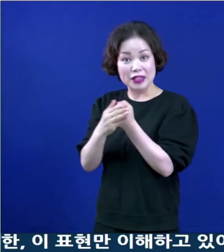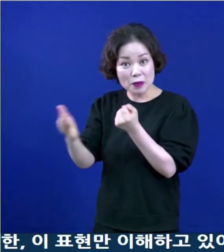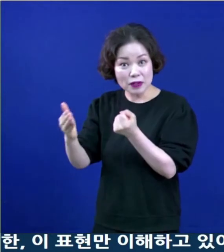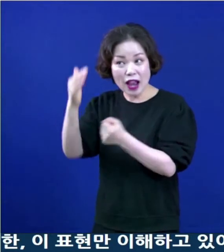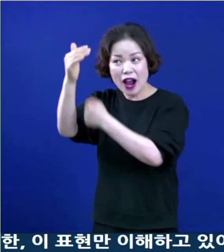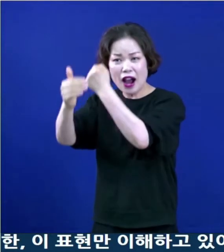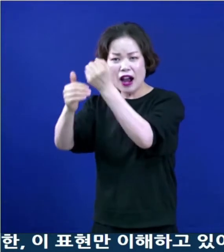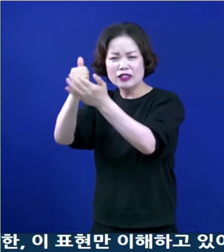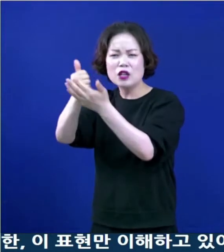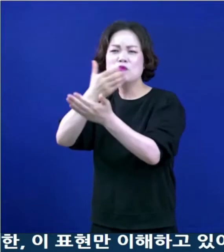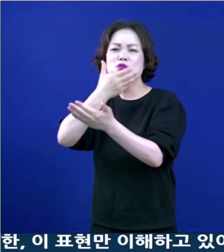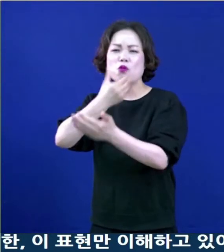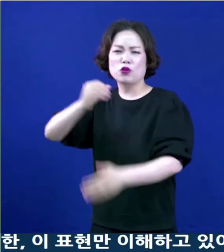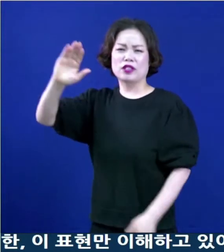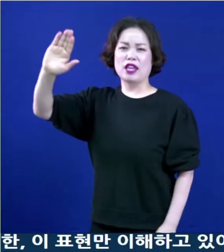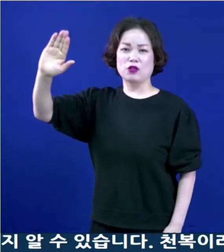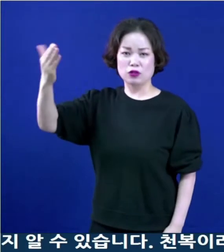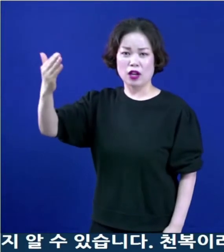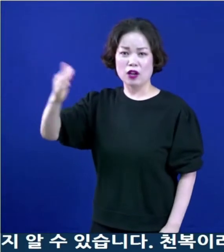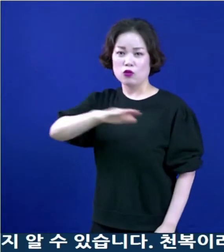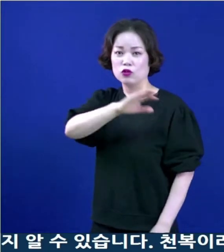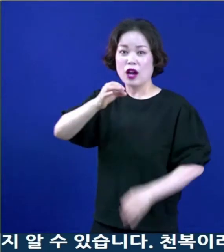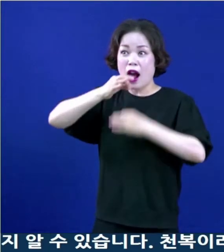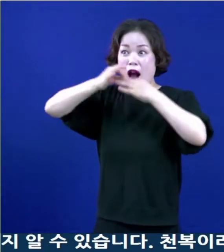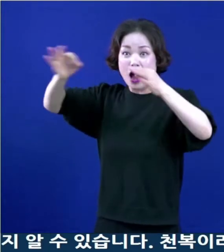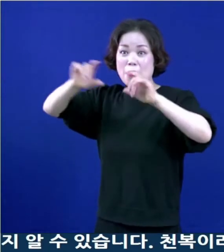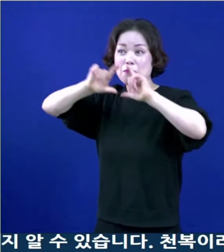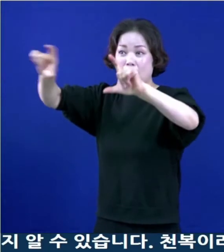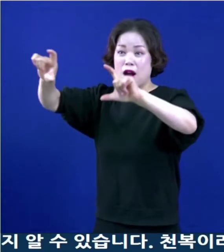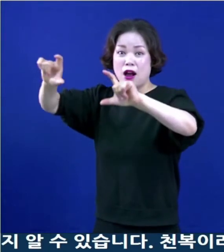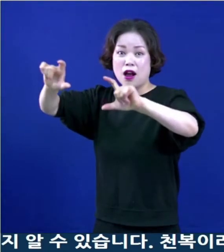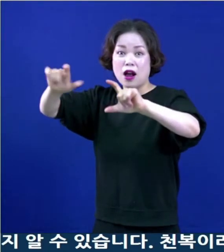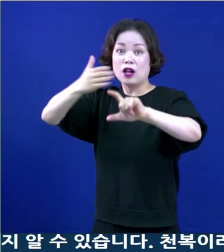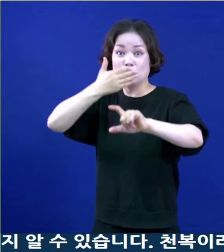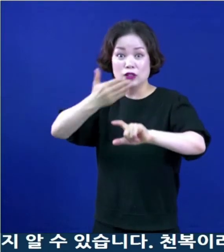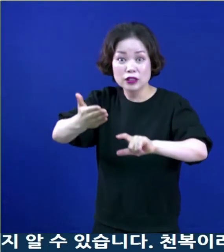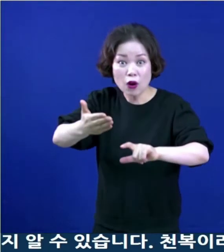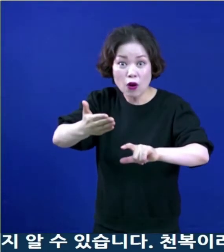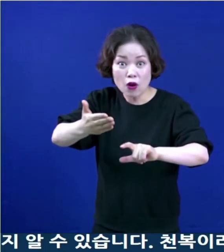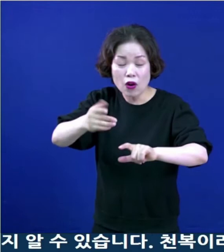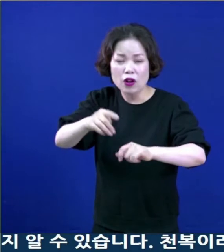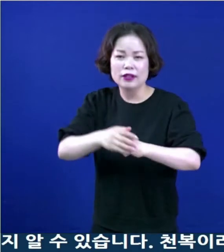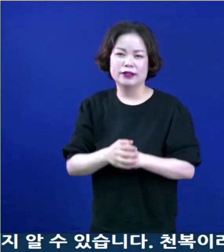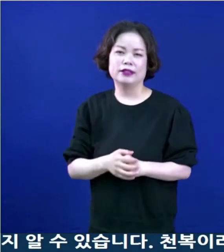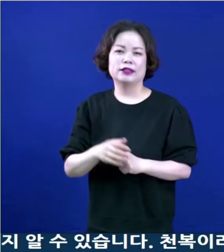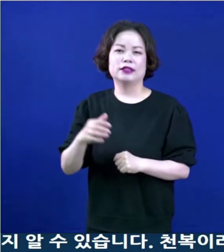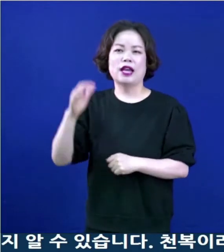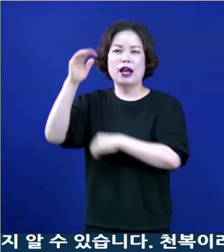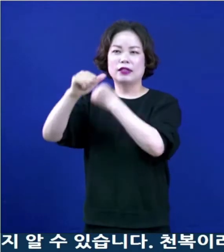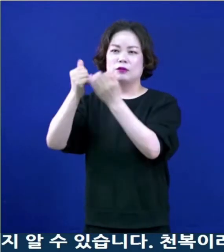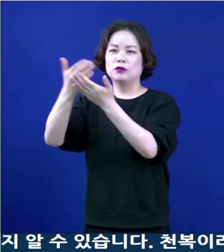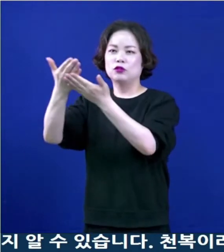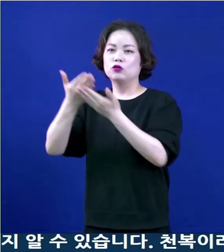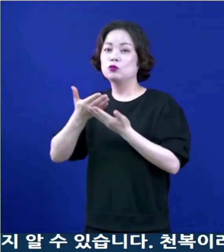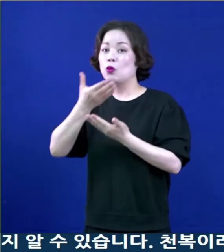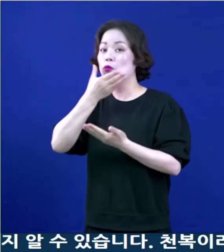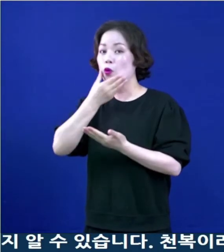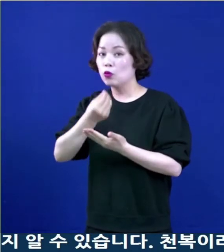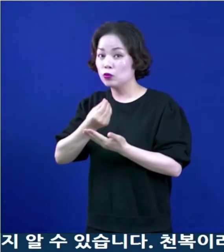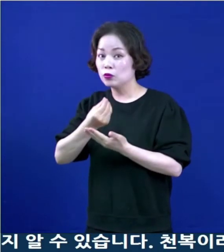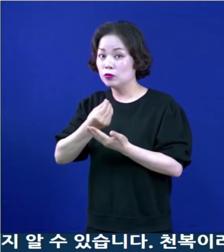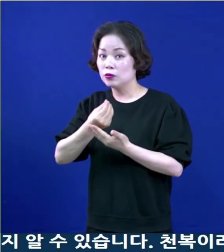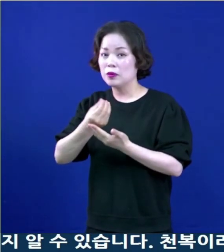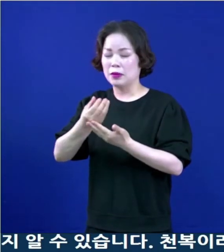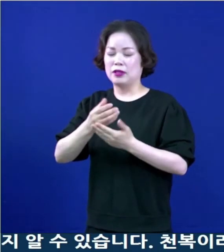하나님이 복되시다라고 우리가 외칠 수 있는 삶의 자리로 나아가는 것, 이것이 천복을 받은 사람들의